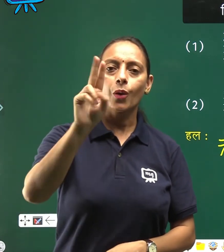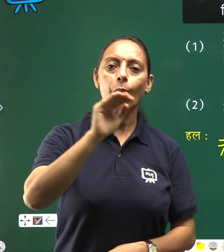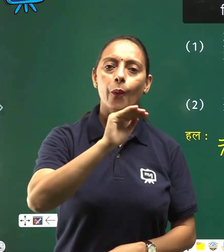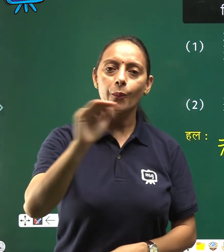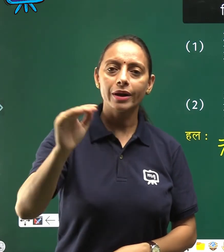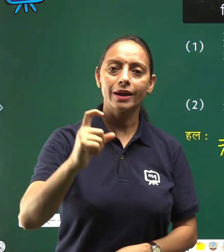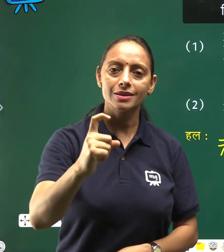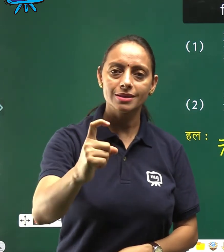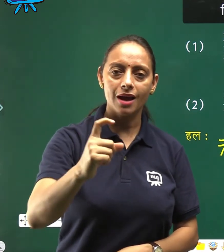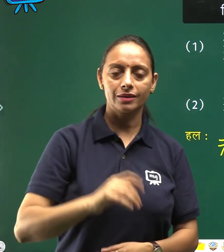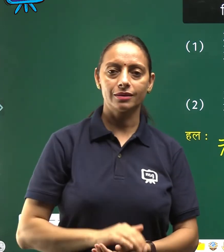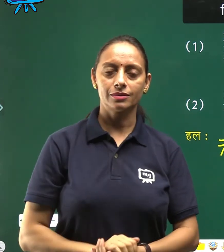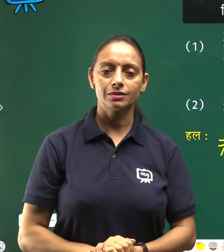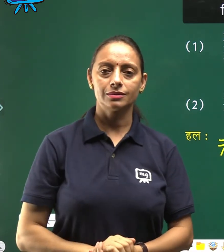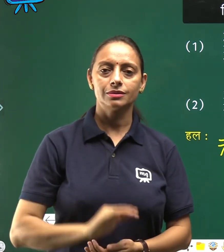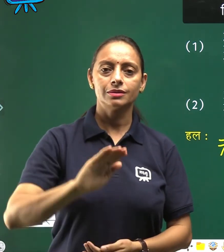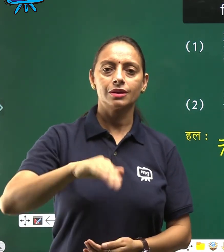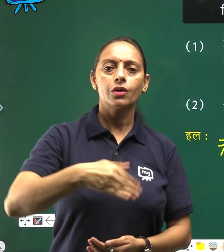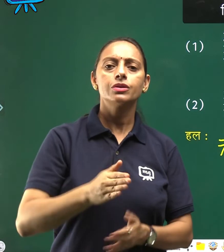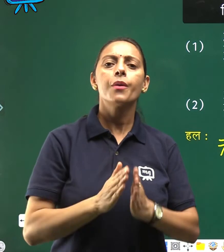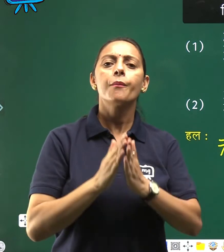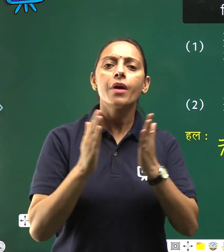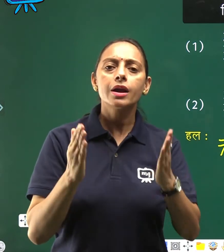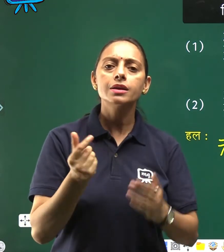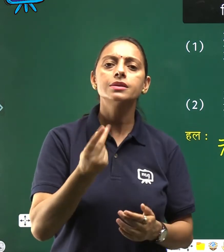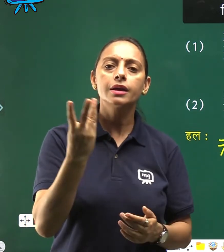सात, उससे बड़ी संख्या